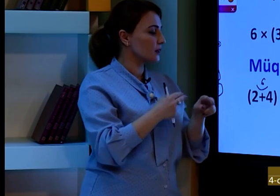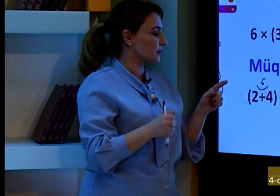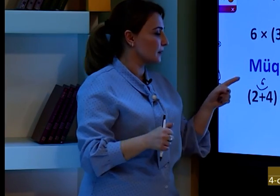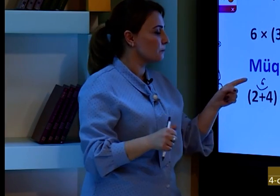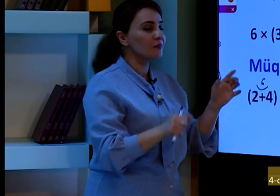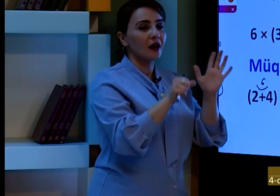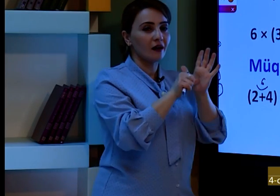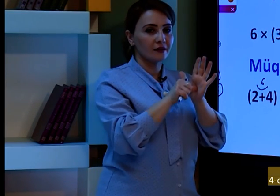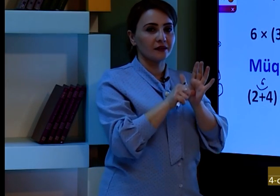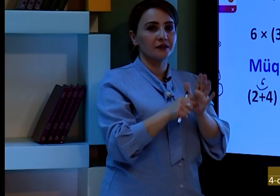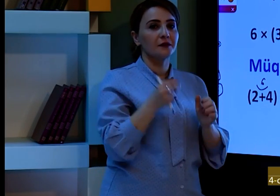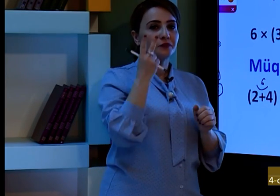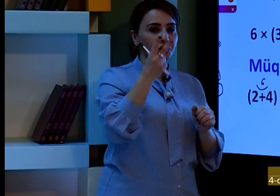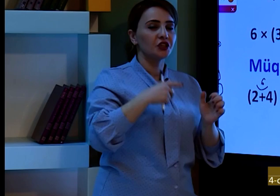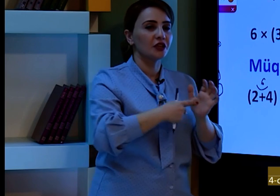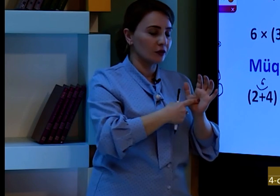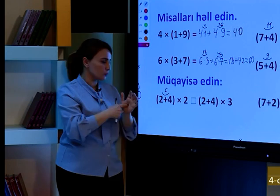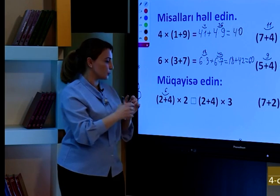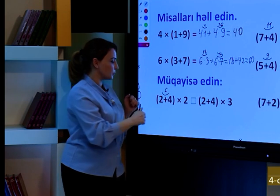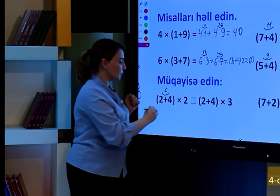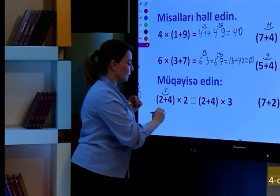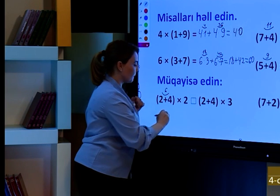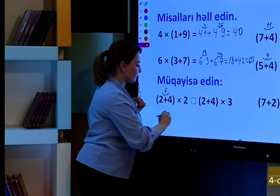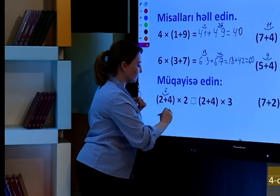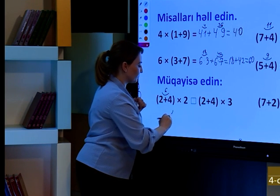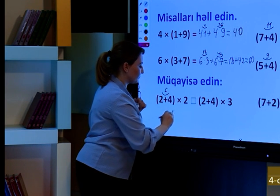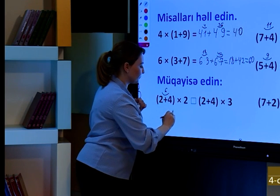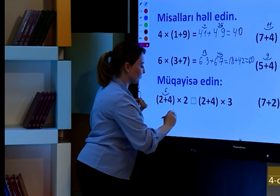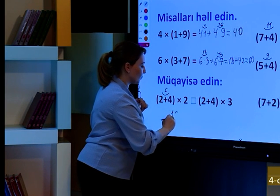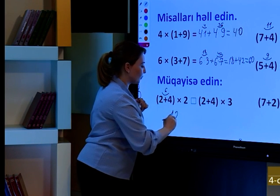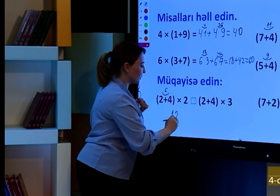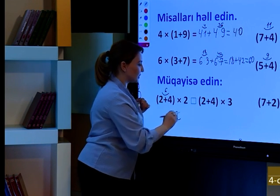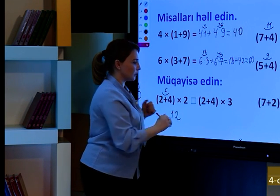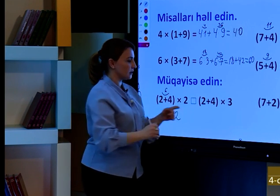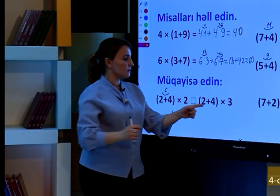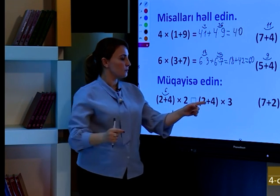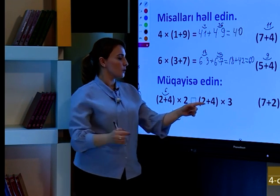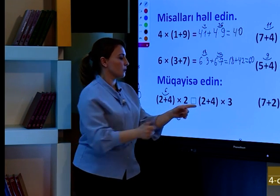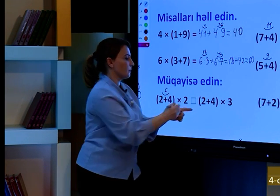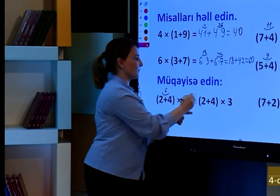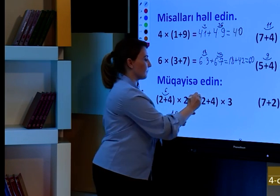Burada 6-nı 2-yə vururuq. 12,